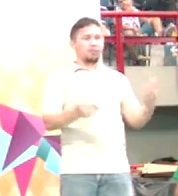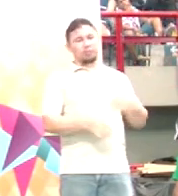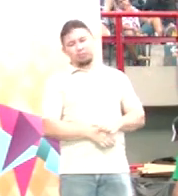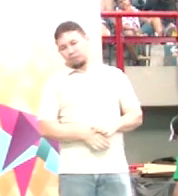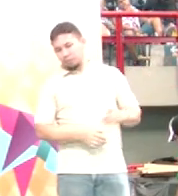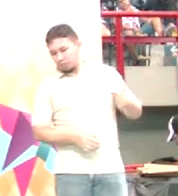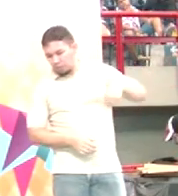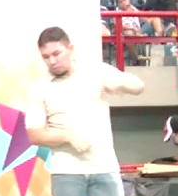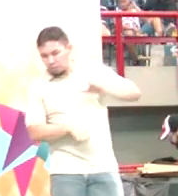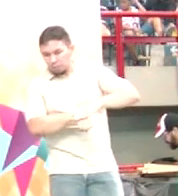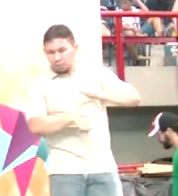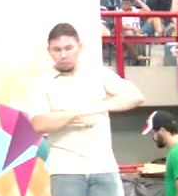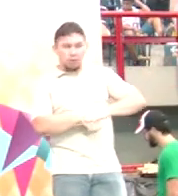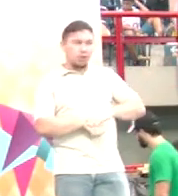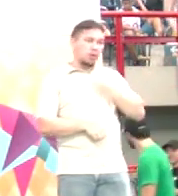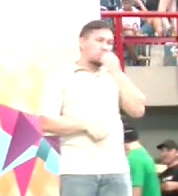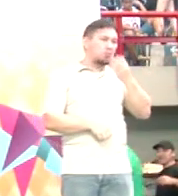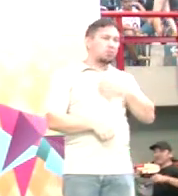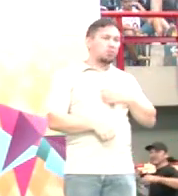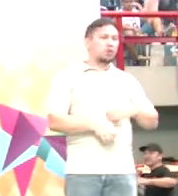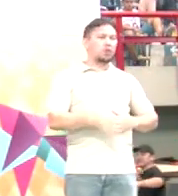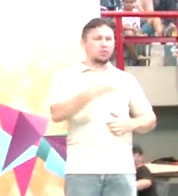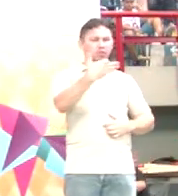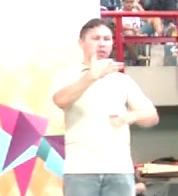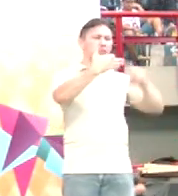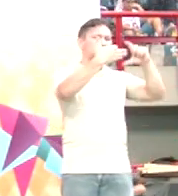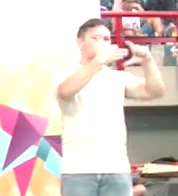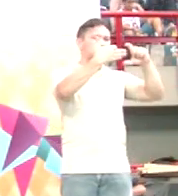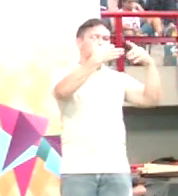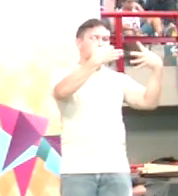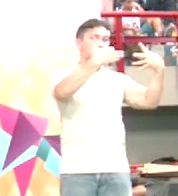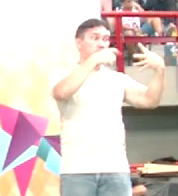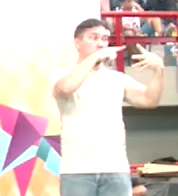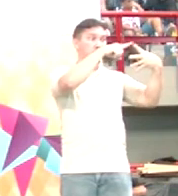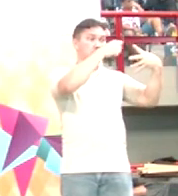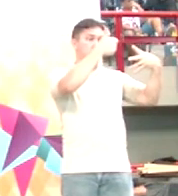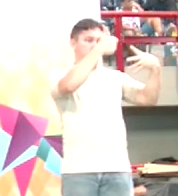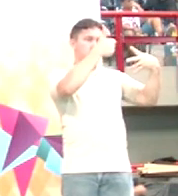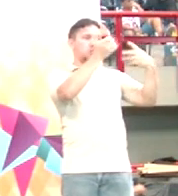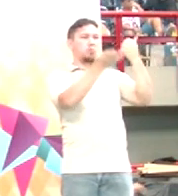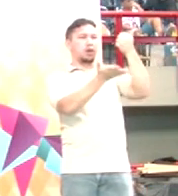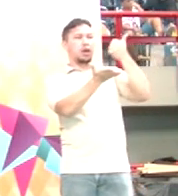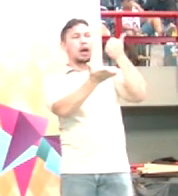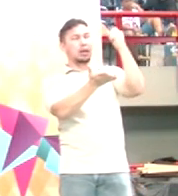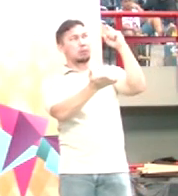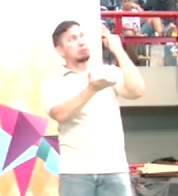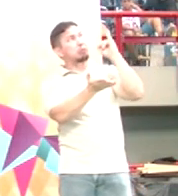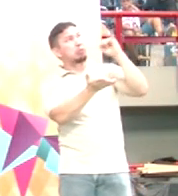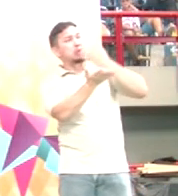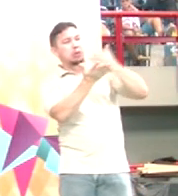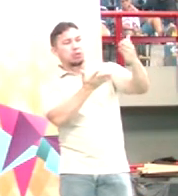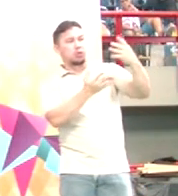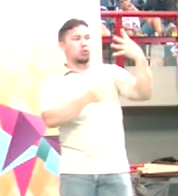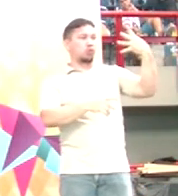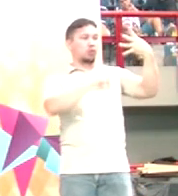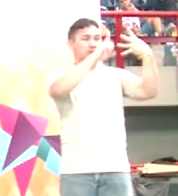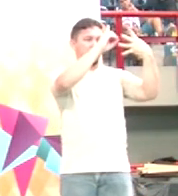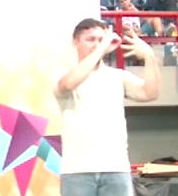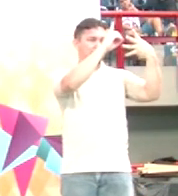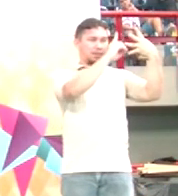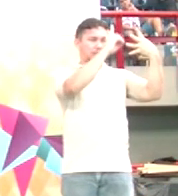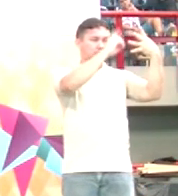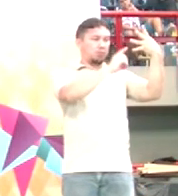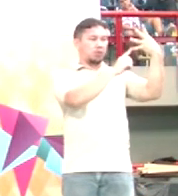que vocês façam 4 parágrafos, um para a introdução, 2 para o desenvolvimento e o